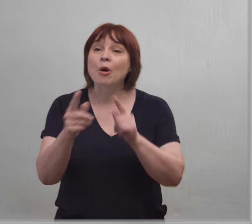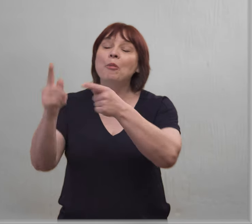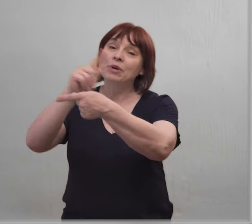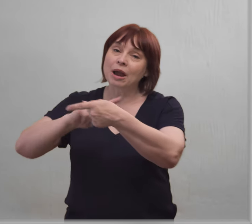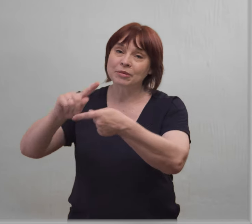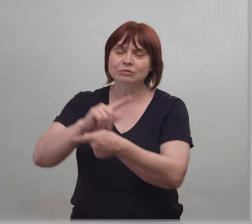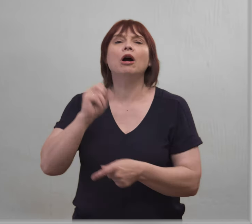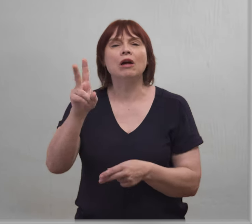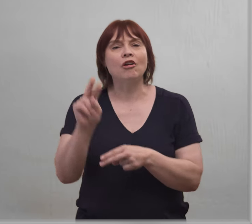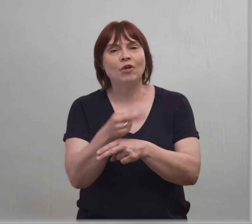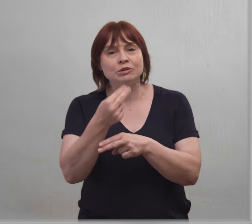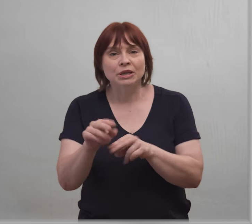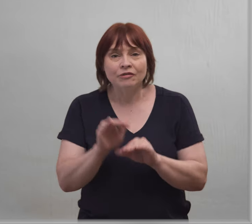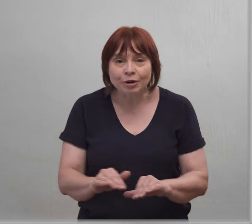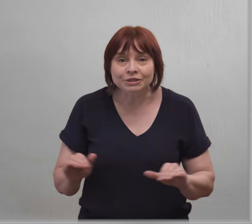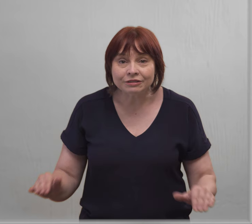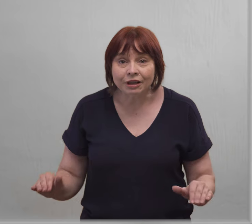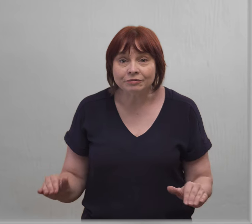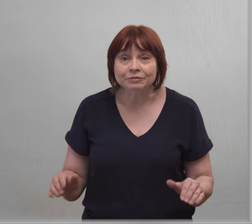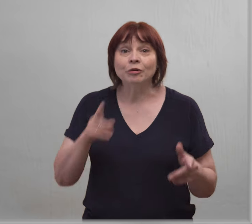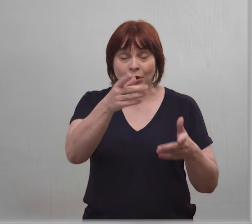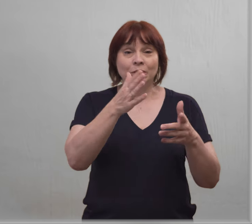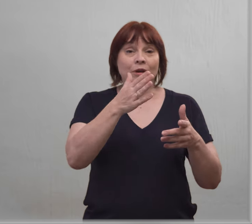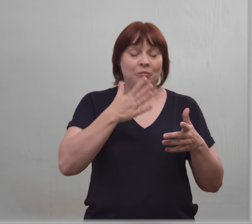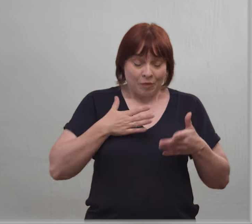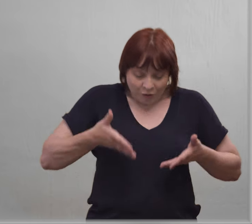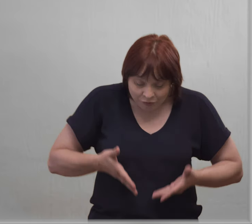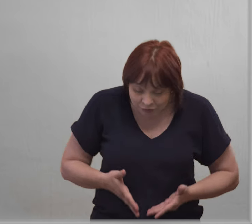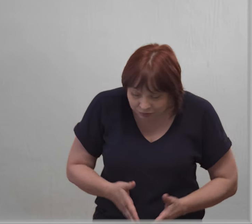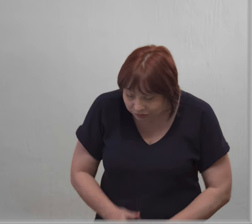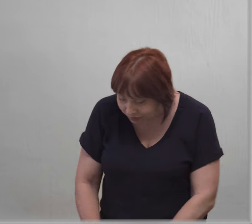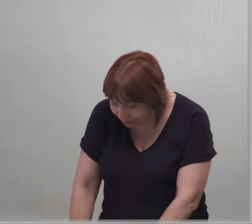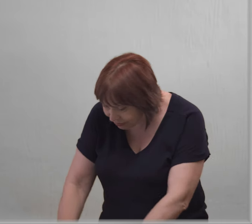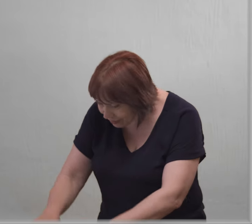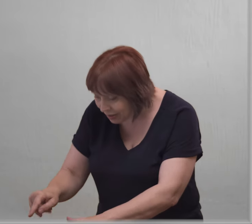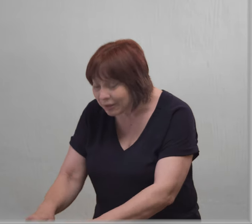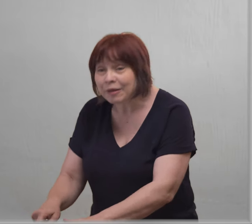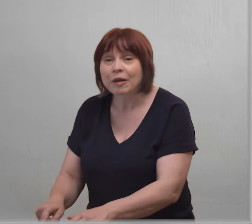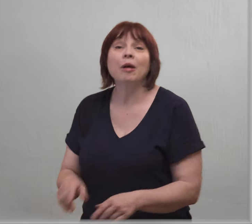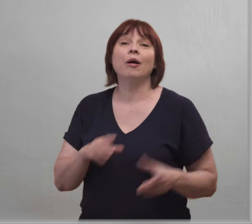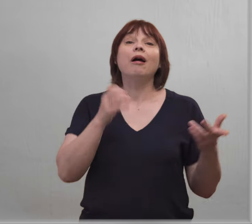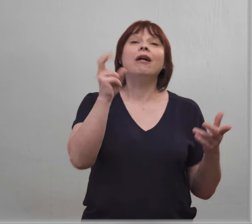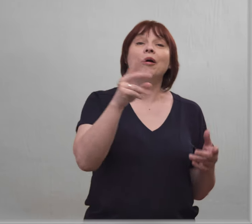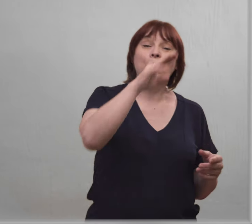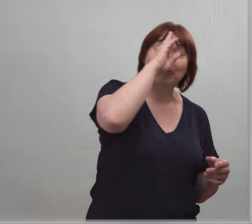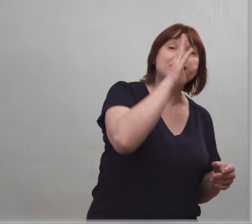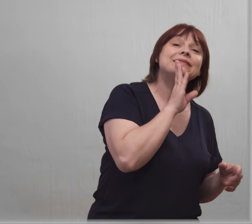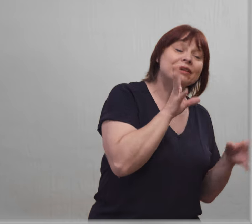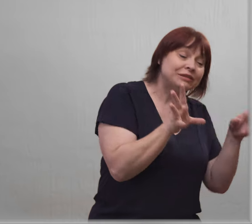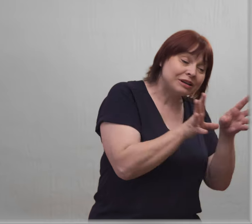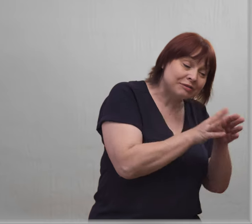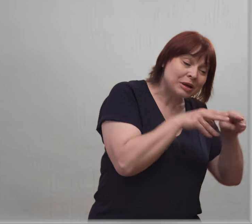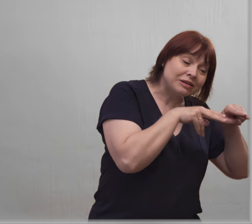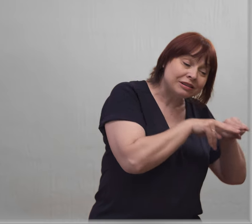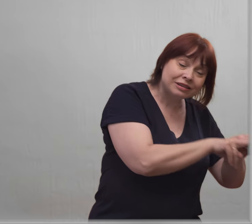Как мы воспитываем детей? Через нас рождается великое чудо Божье. Мужчина и женщина соединяются, Бог дает дыхание